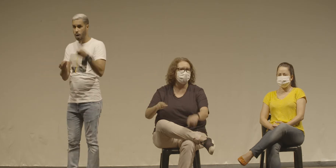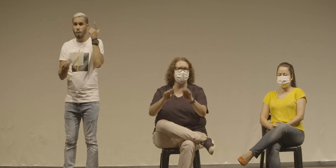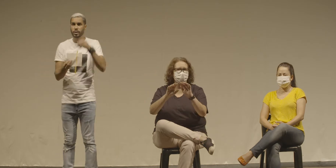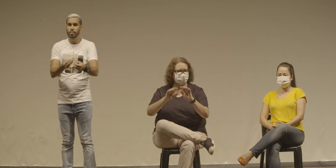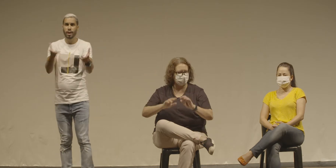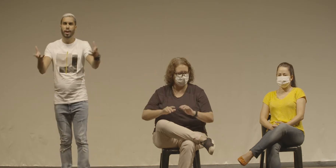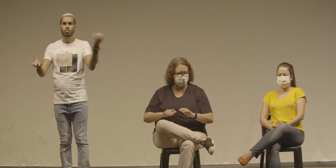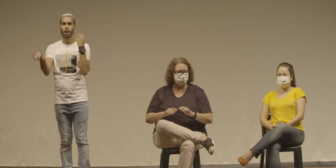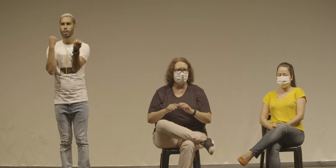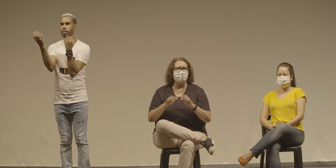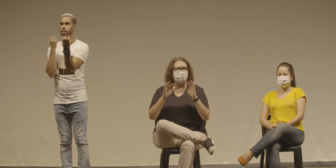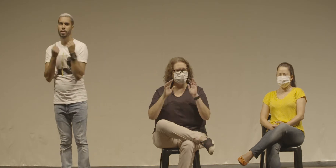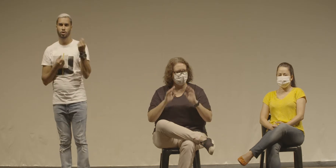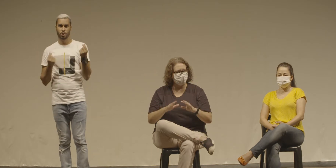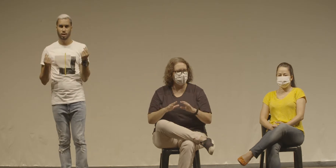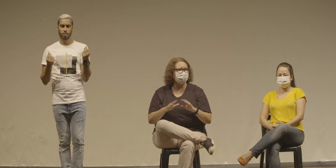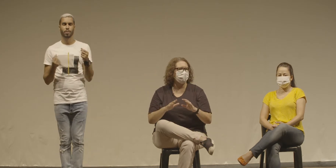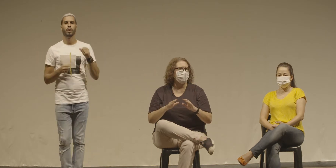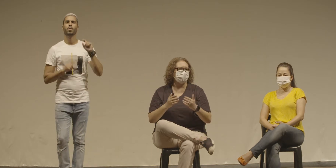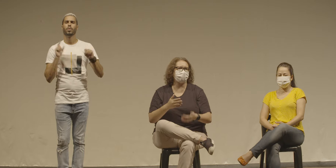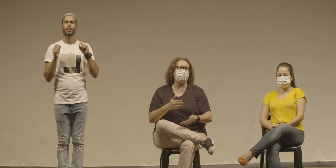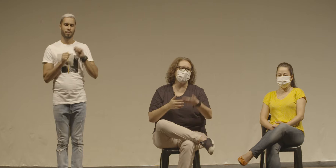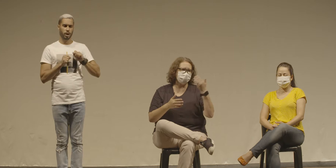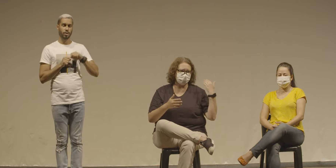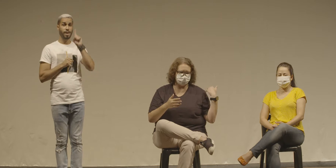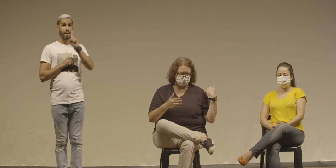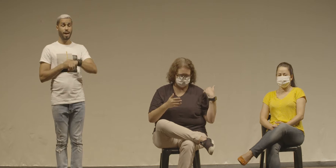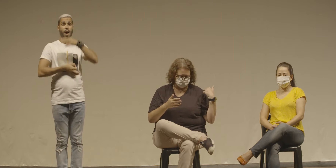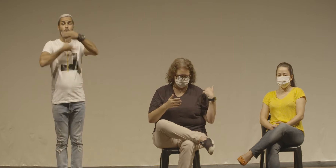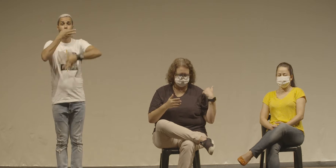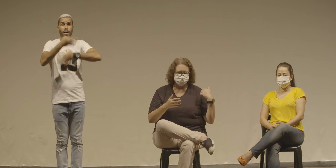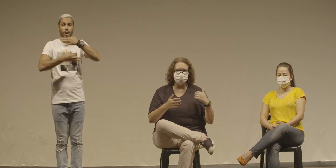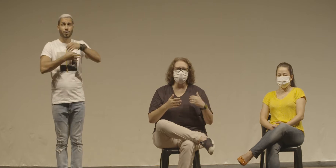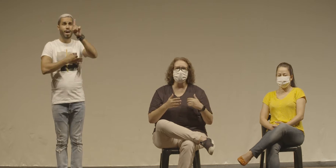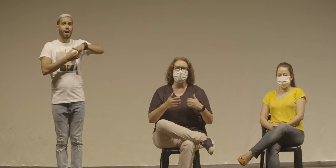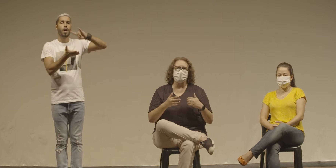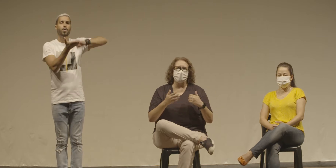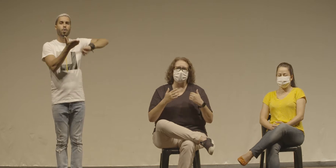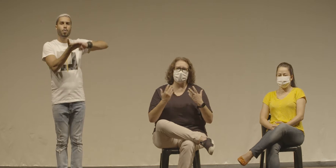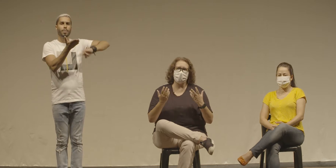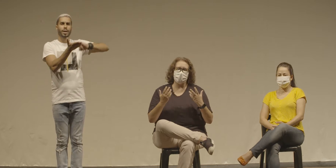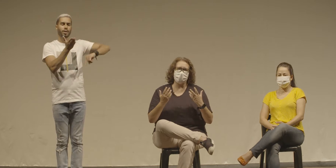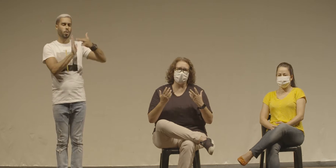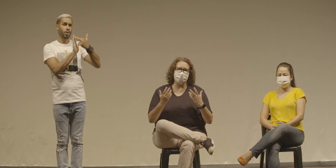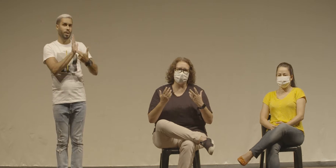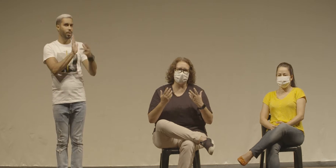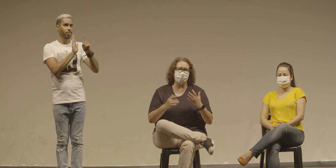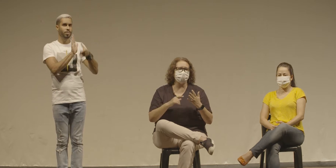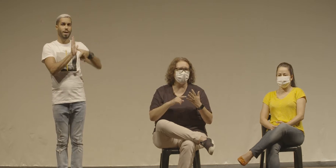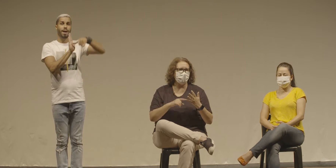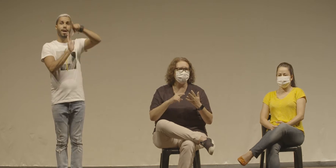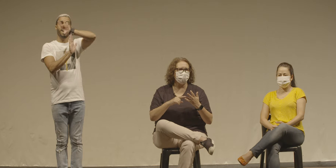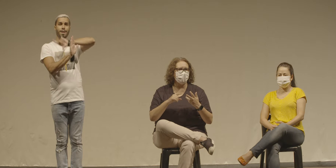argumento. Escreveríamos um argumento, que é um documento que vem antes do roteiro, que é um argumento em que